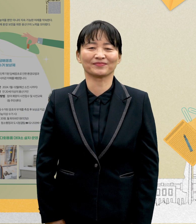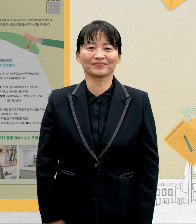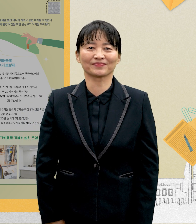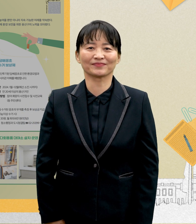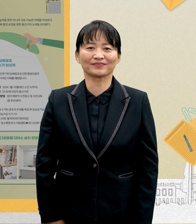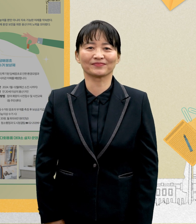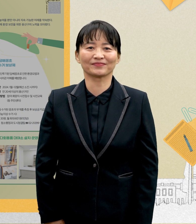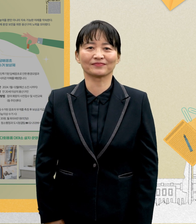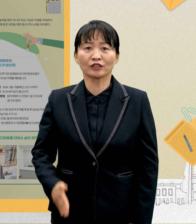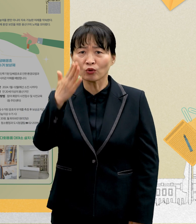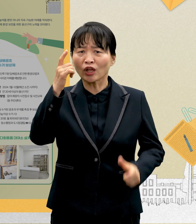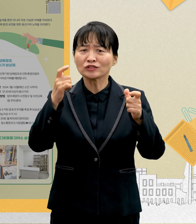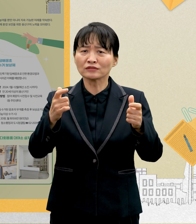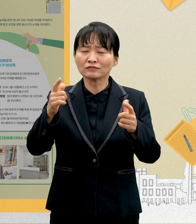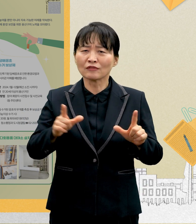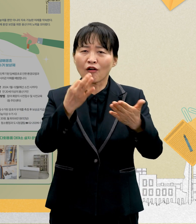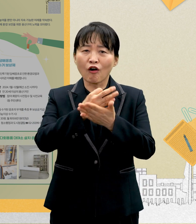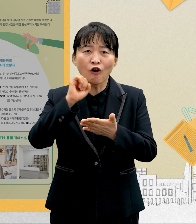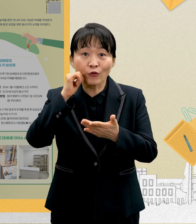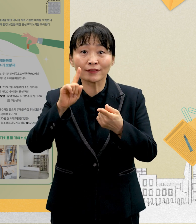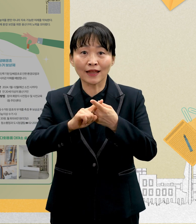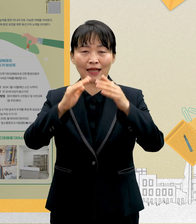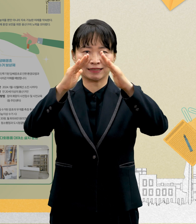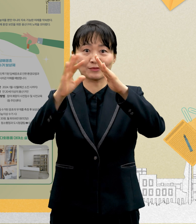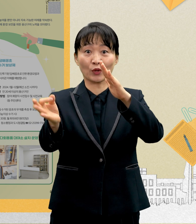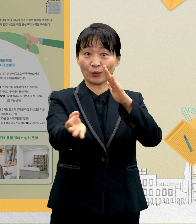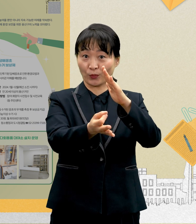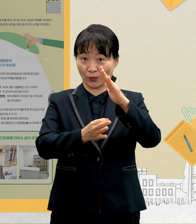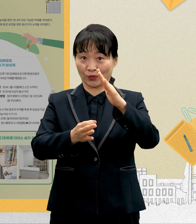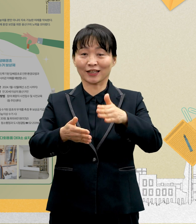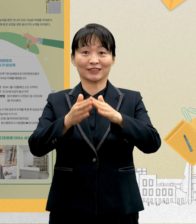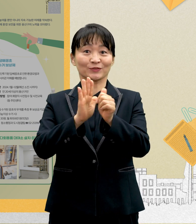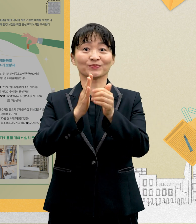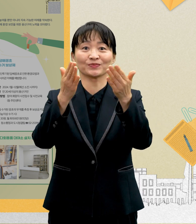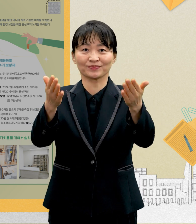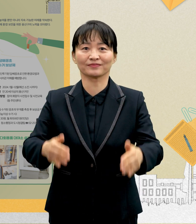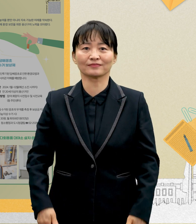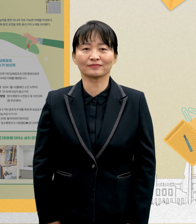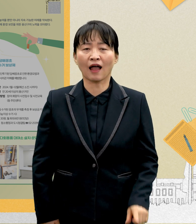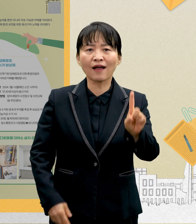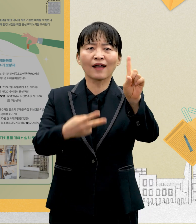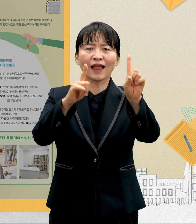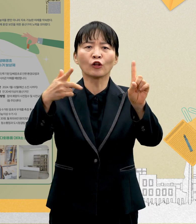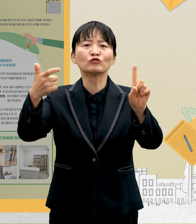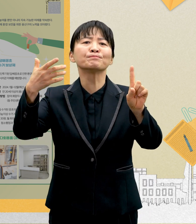용산구가 저소득층 가정에 친환경 보일러 설치를 지원합니다. 한 대당 60만 원의 지원금을 지원할